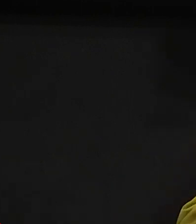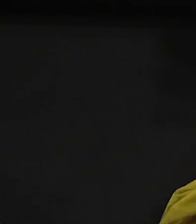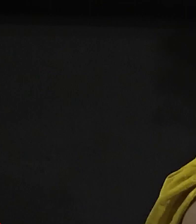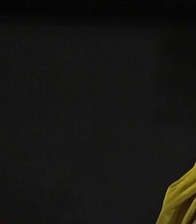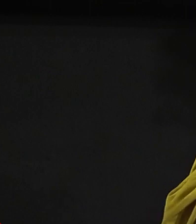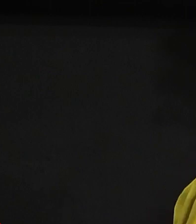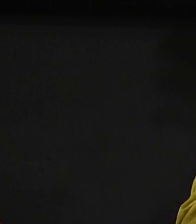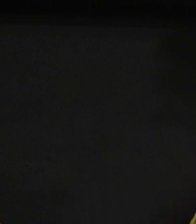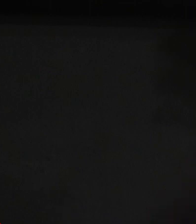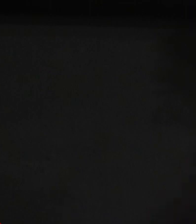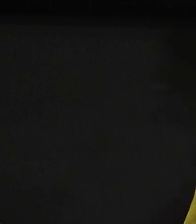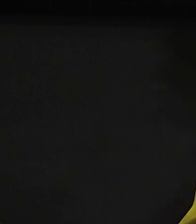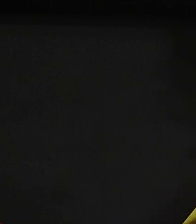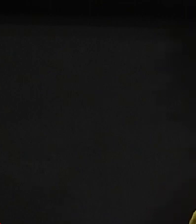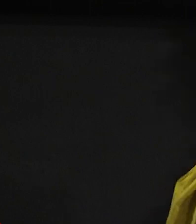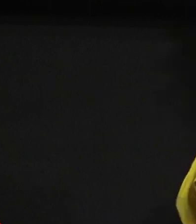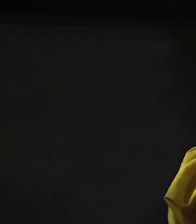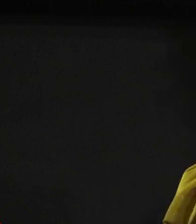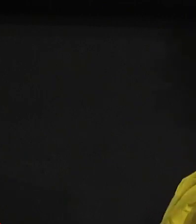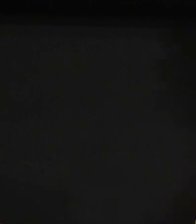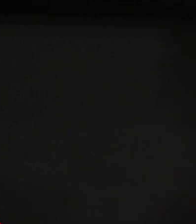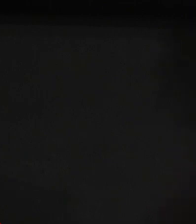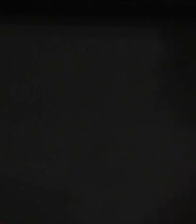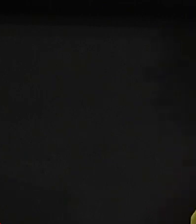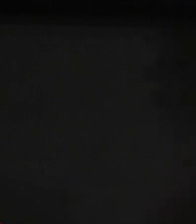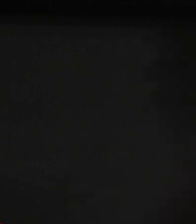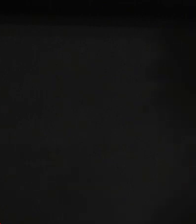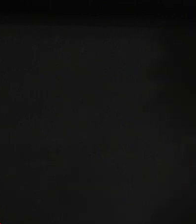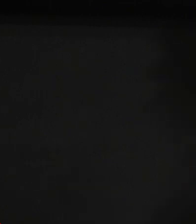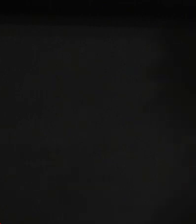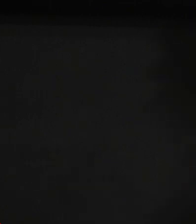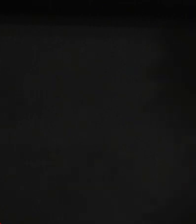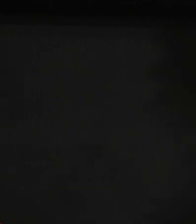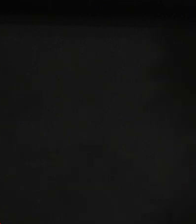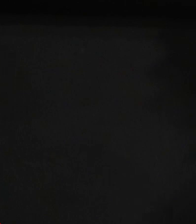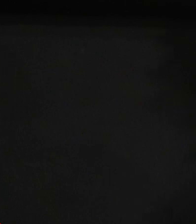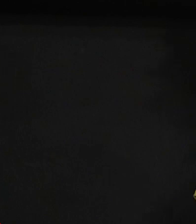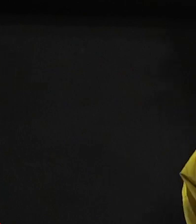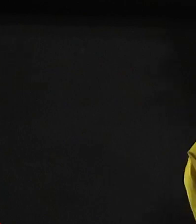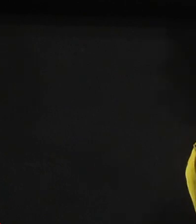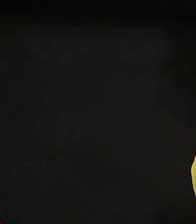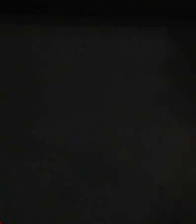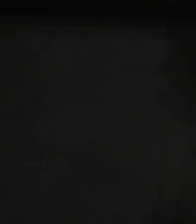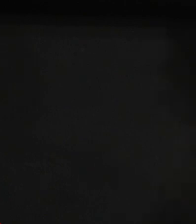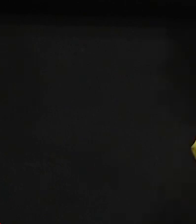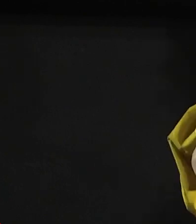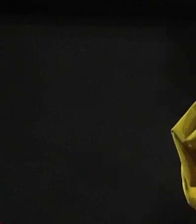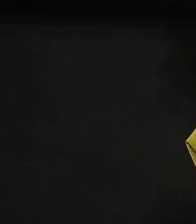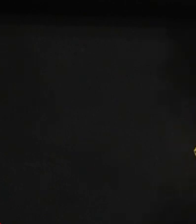sería la leche y mi madre me apoyó en ese momento deja trabajo deja tenía un trabajo estable y toda mi